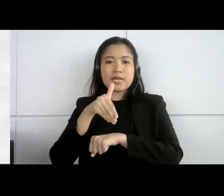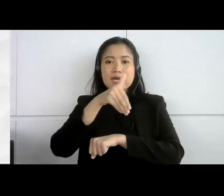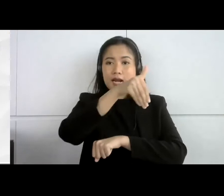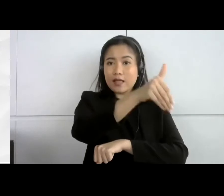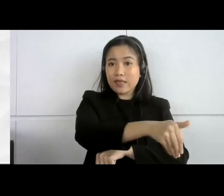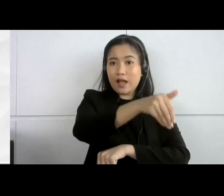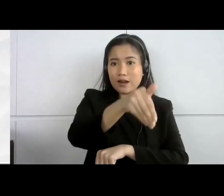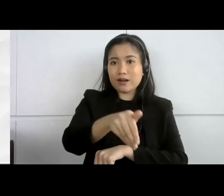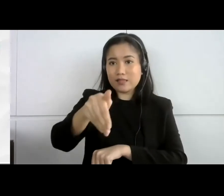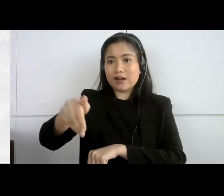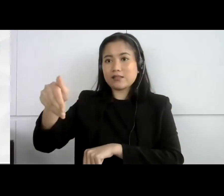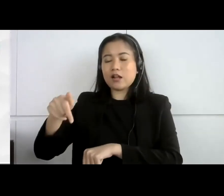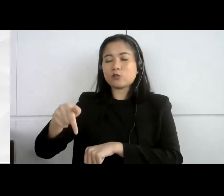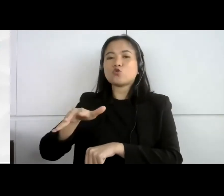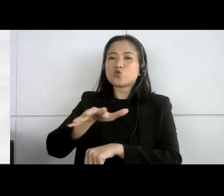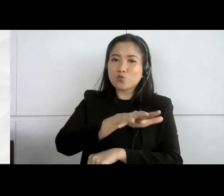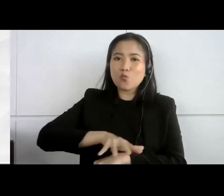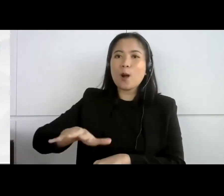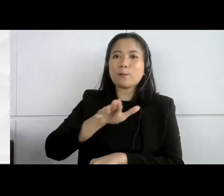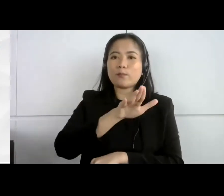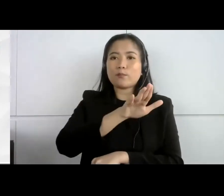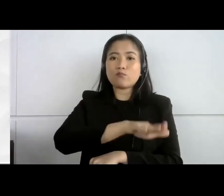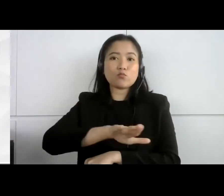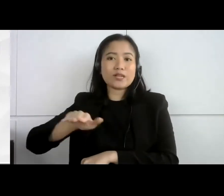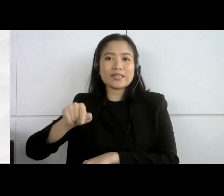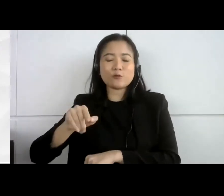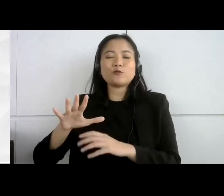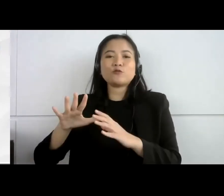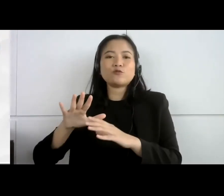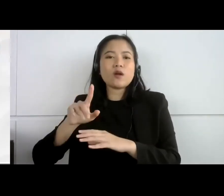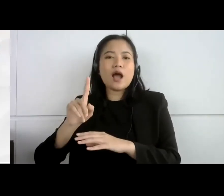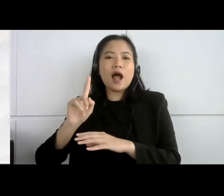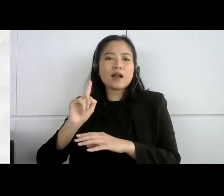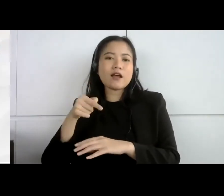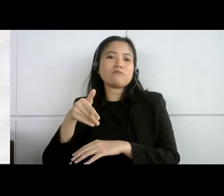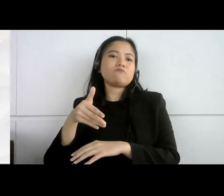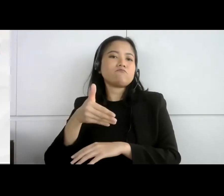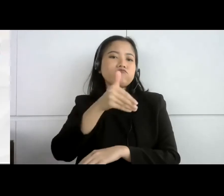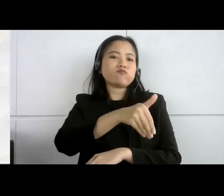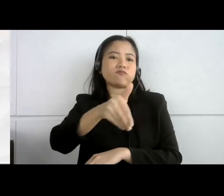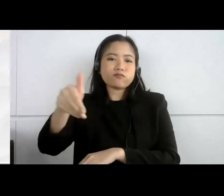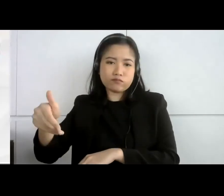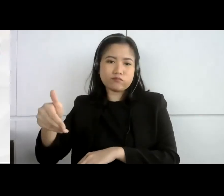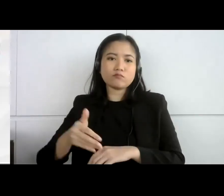siswa sehingga semua siswa akan berjumlah, akan tersentuh sesuatu dalam